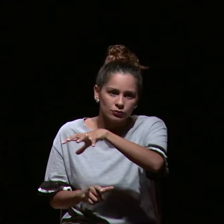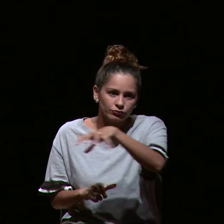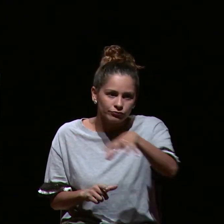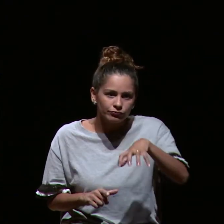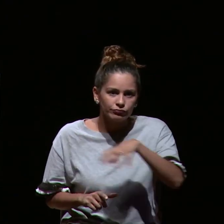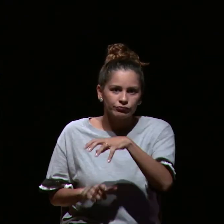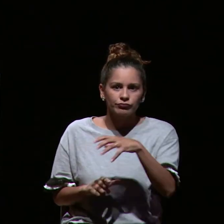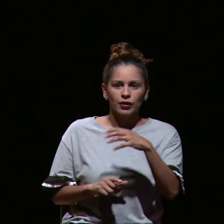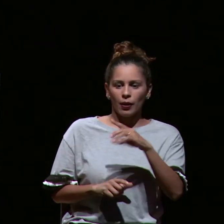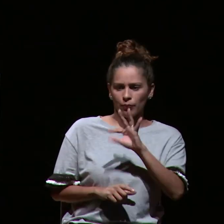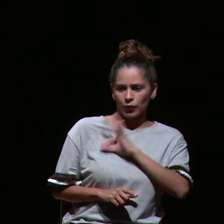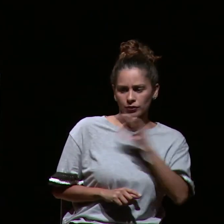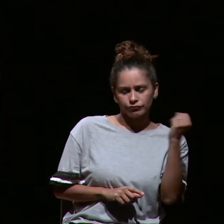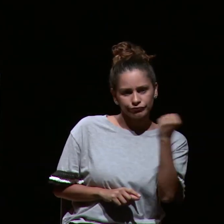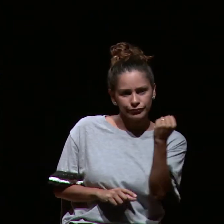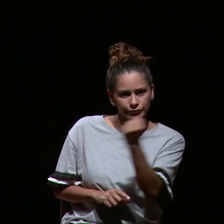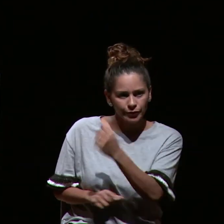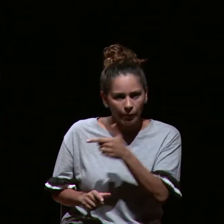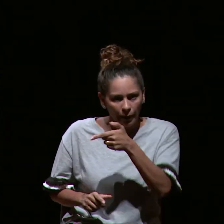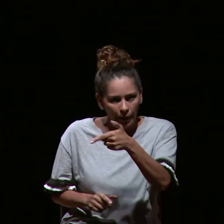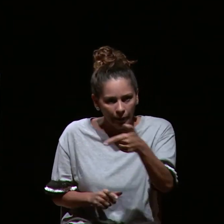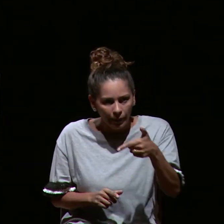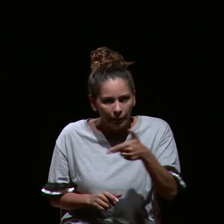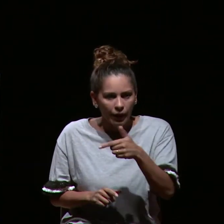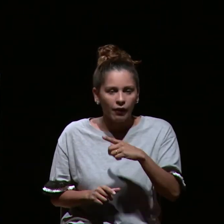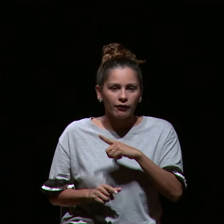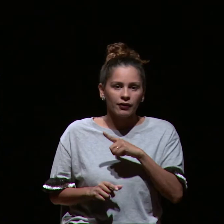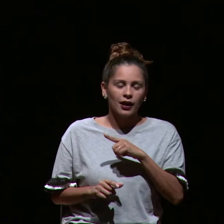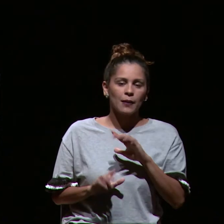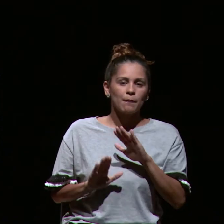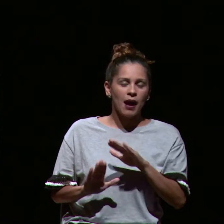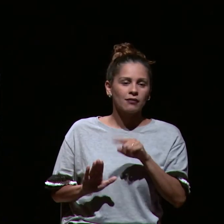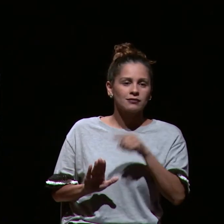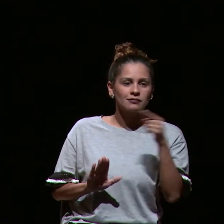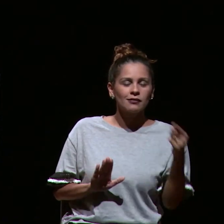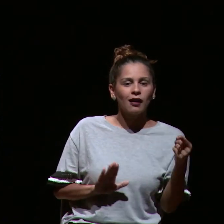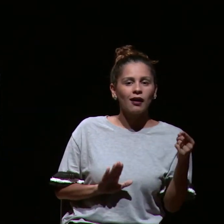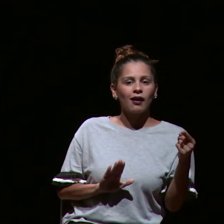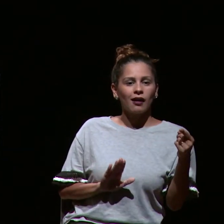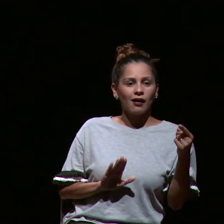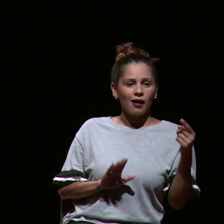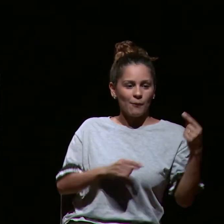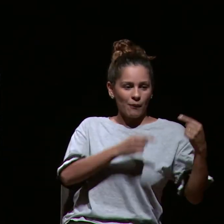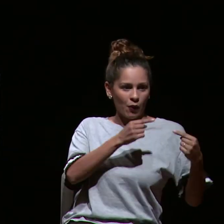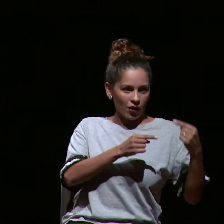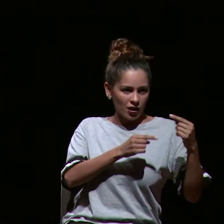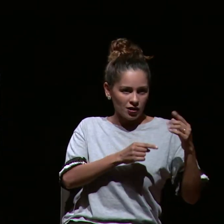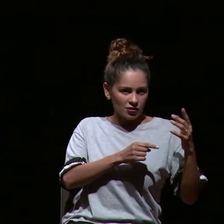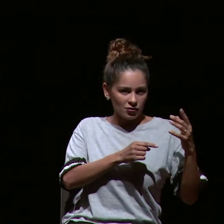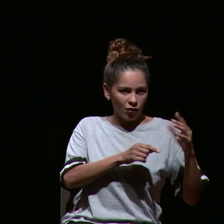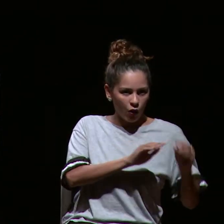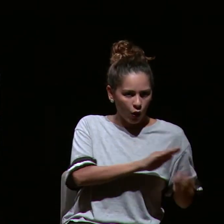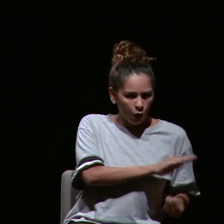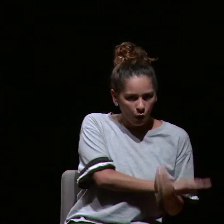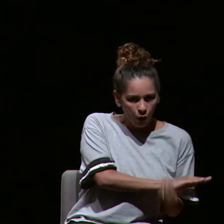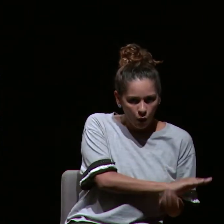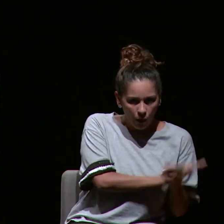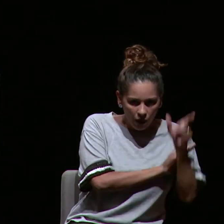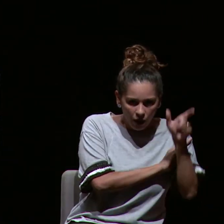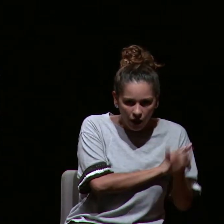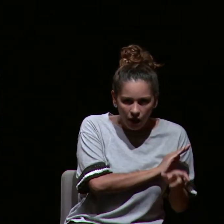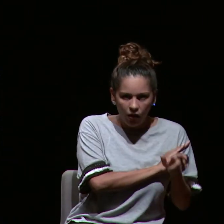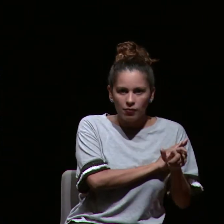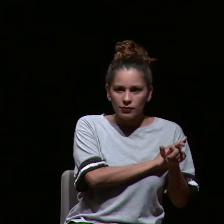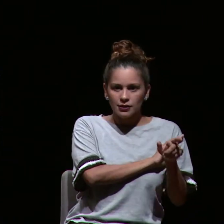abstratas, enquanto outros corruptos e assassinos candidatam-se a altos cargos políticos sem o menor pudor. Isto porque, em larga medida, estes valores